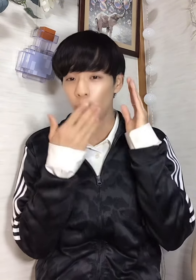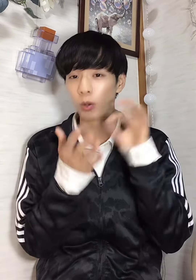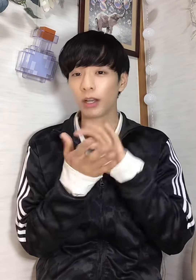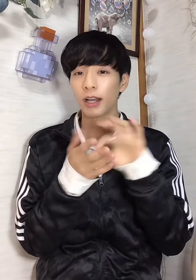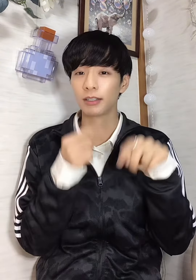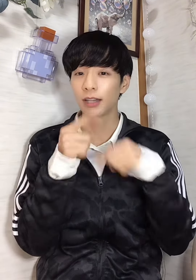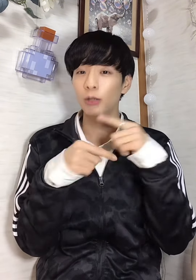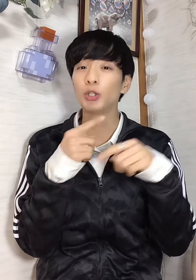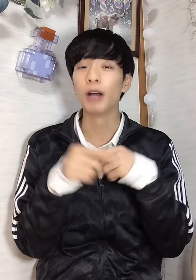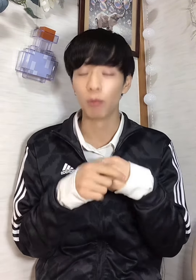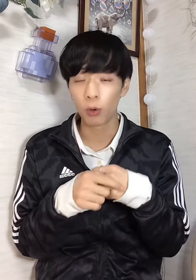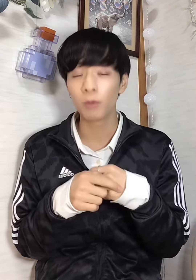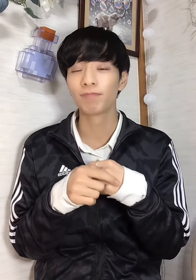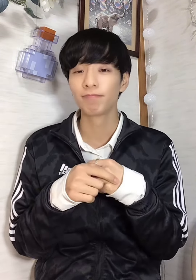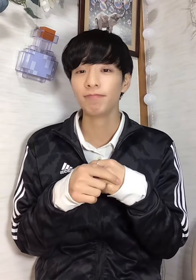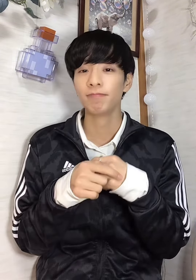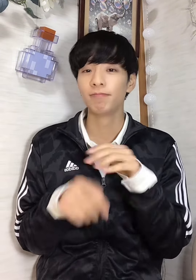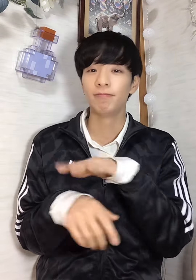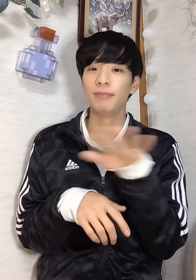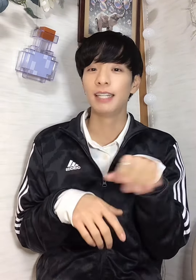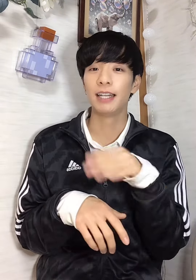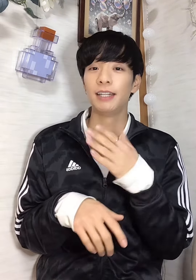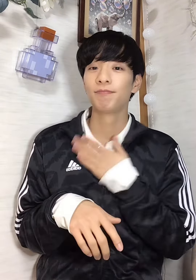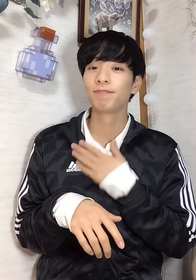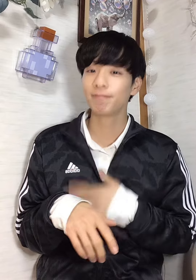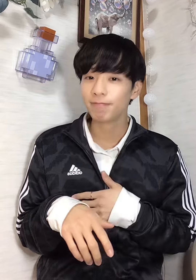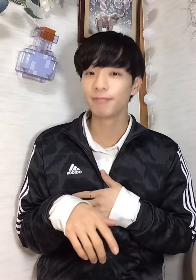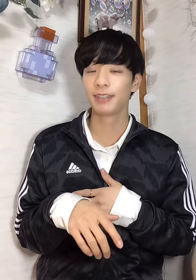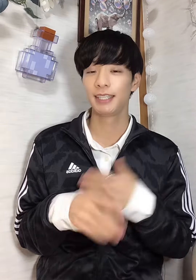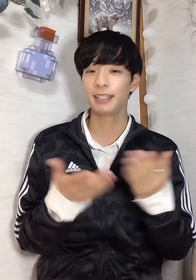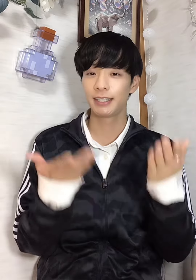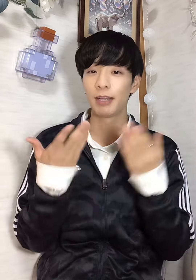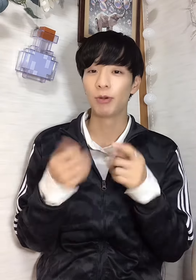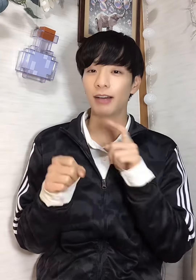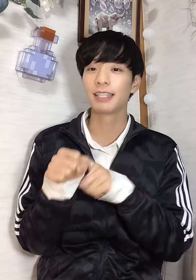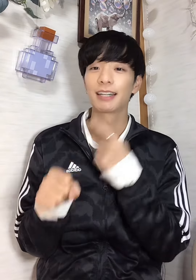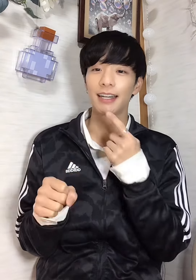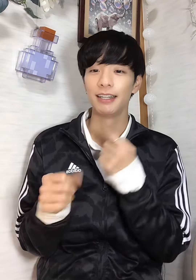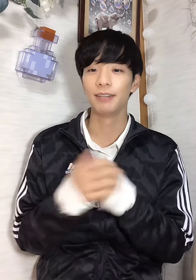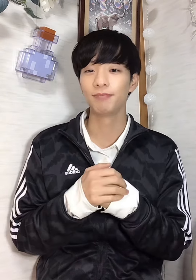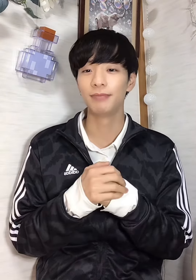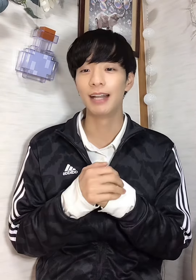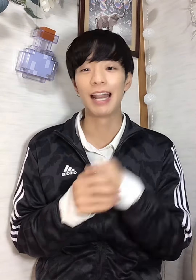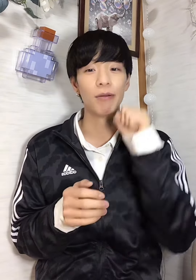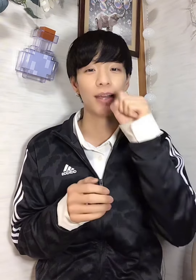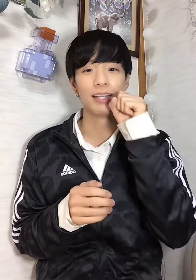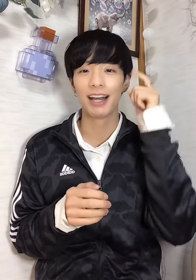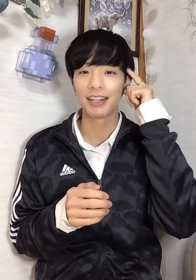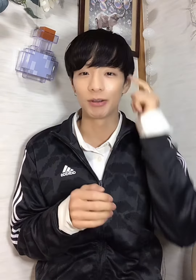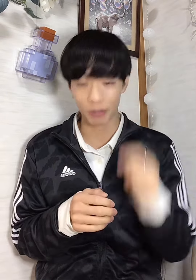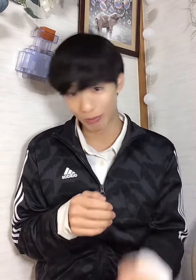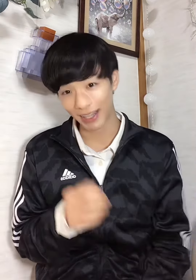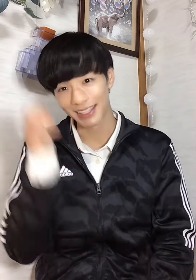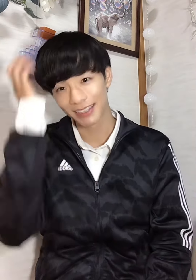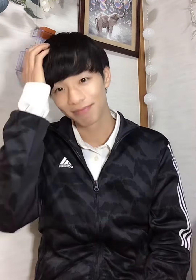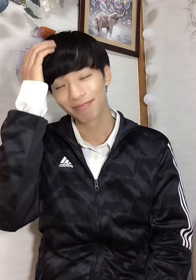ローの方が使う手話も、みんなに知ってもらうきっかけになれればいいなって思います。